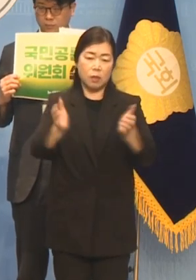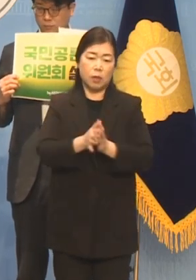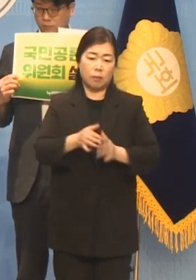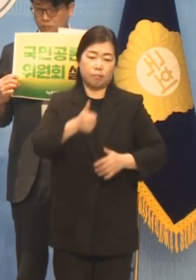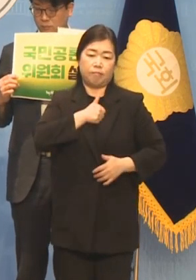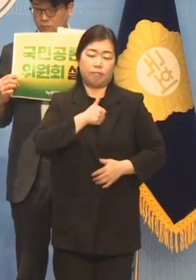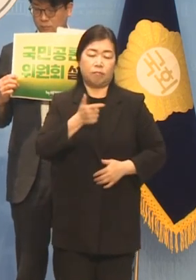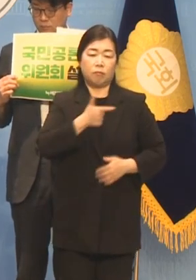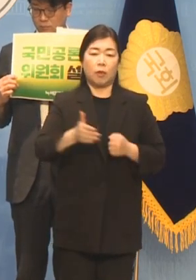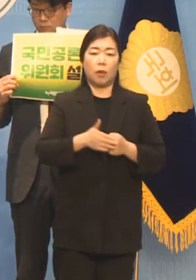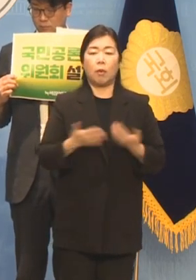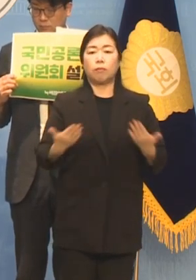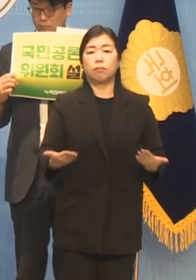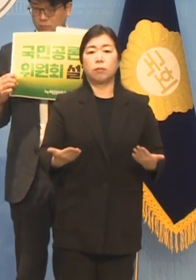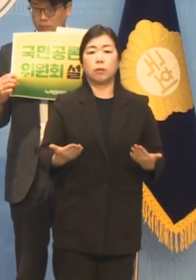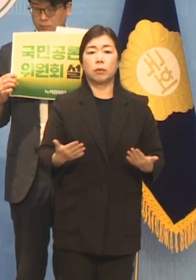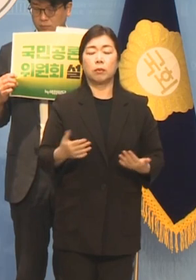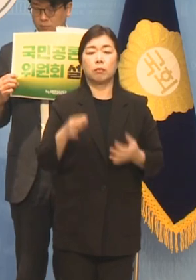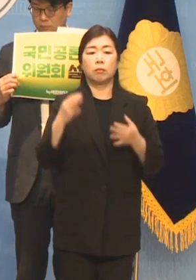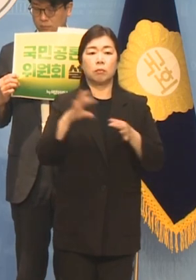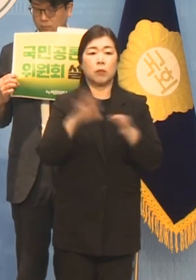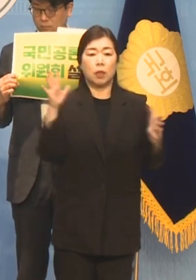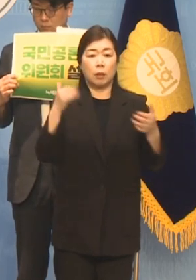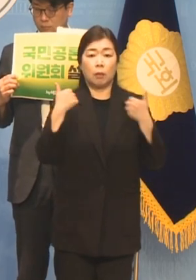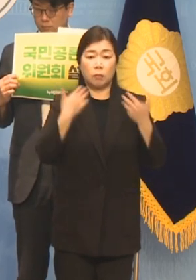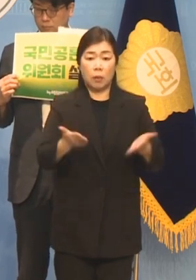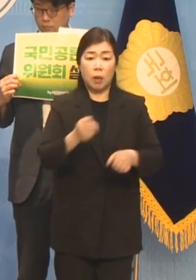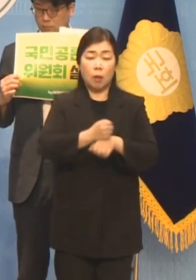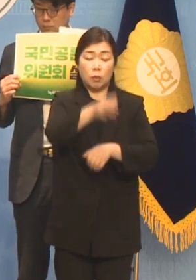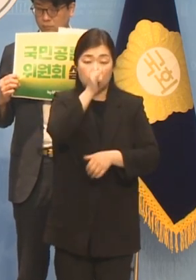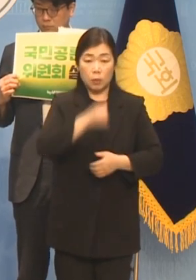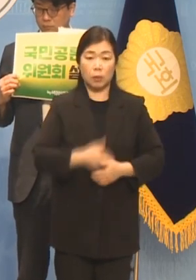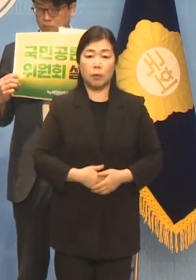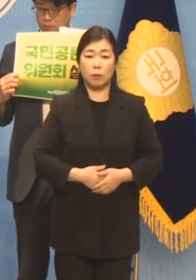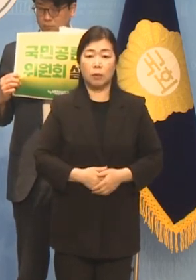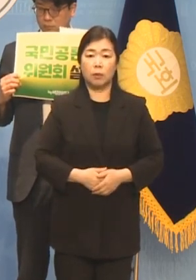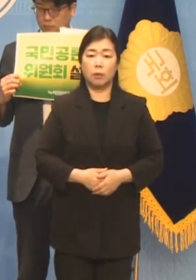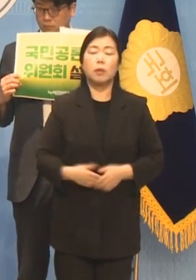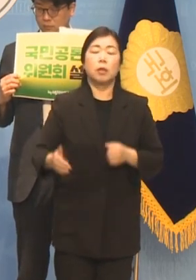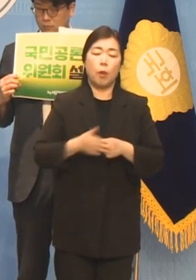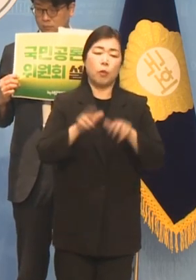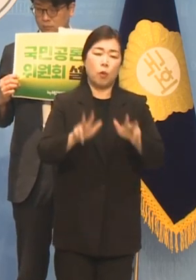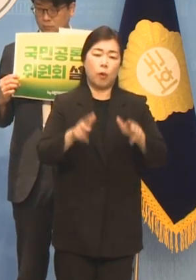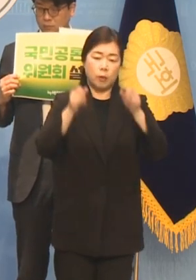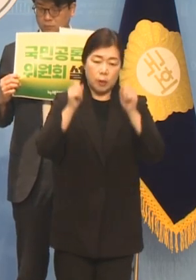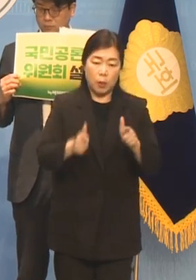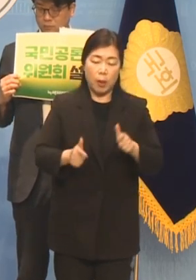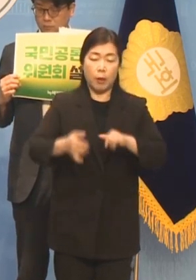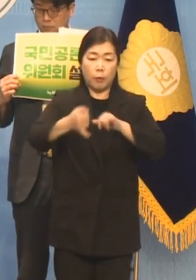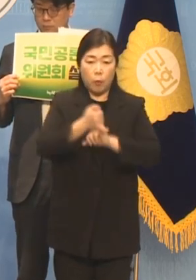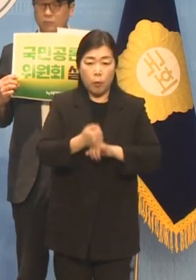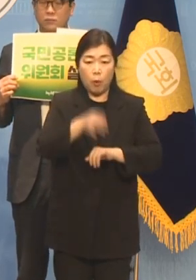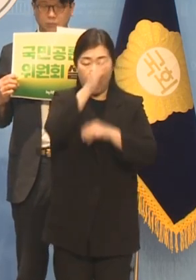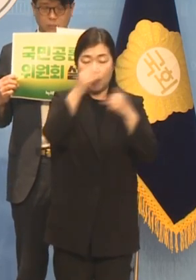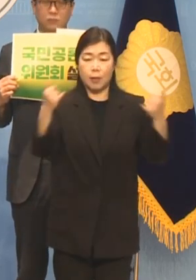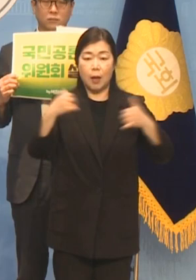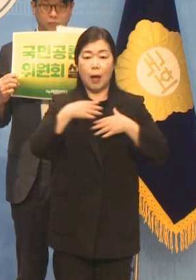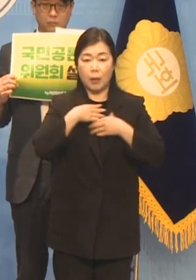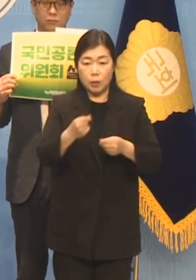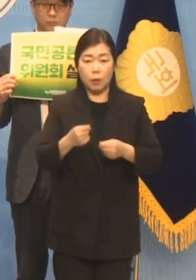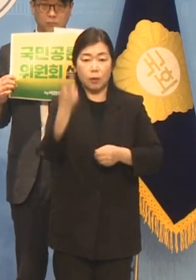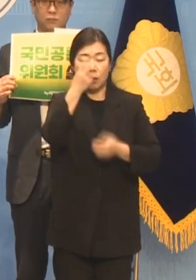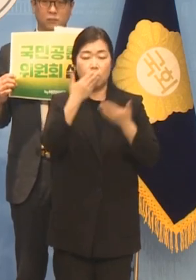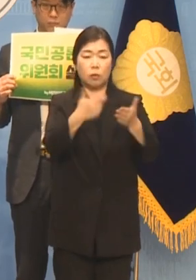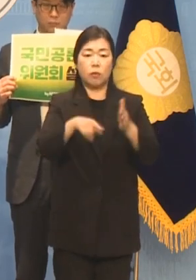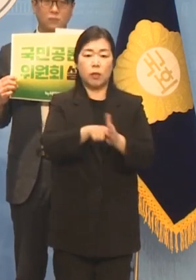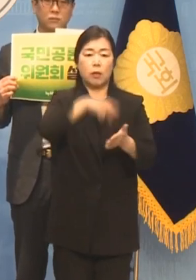있습니다. 이런 불합리한 상황이 반복되지 않도록 이번 기회에 반드시 환자 안전을 지키기 위한